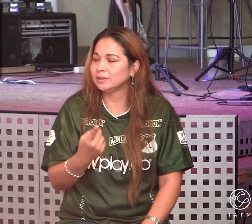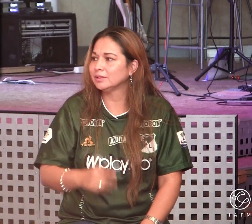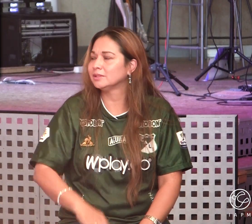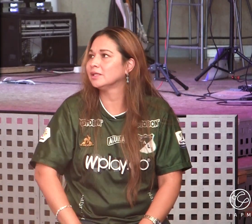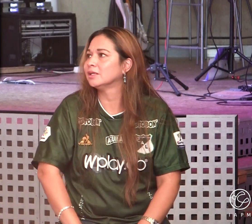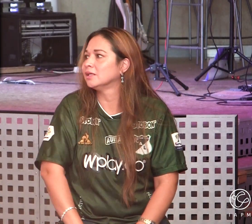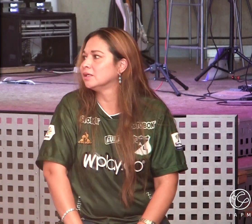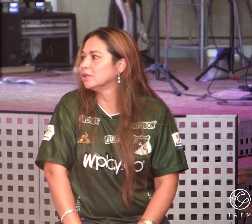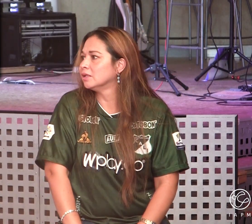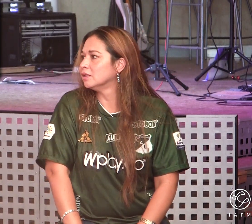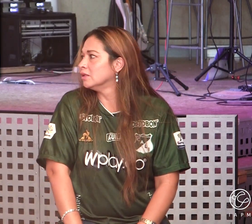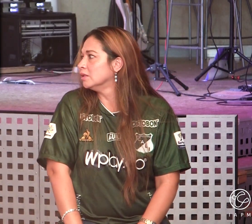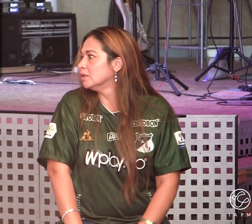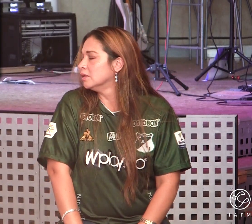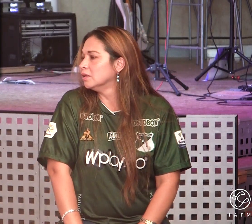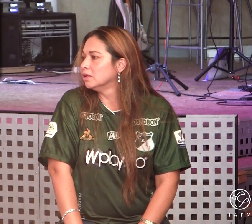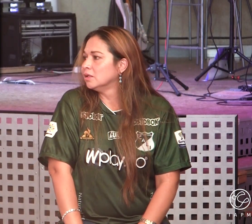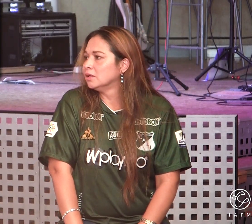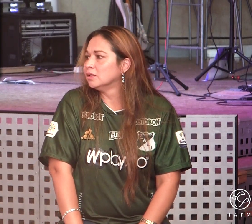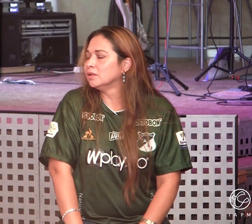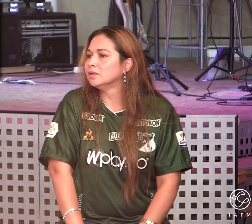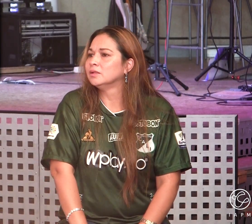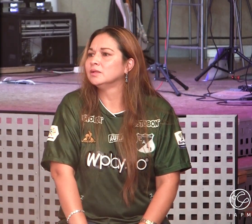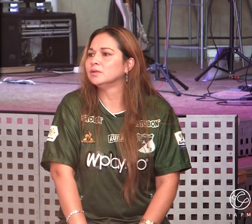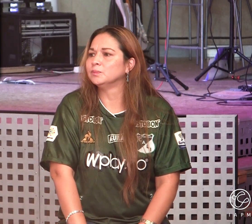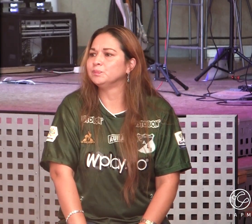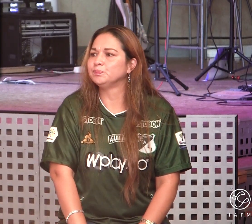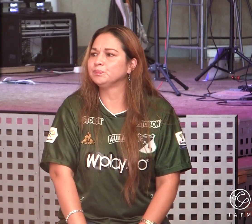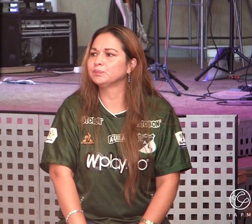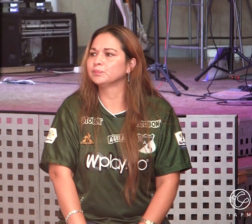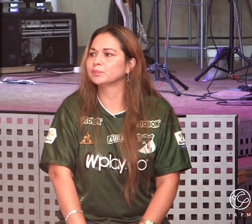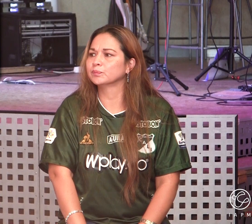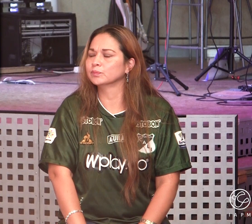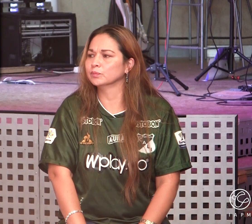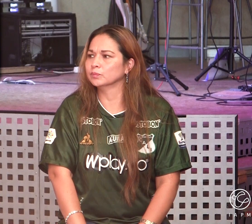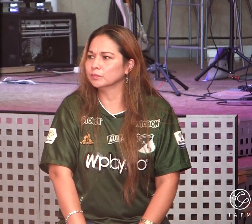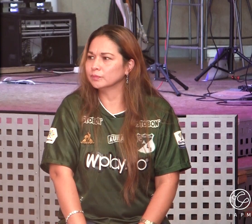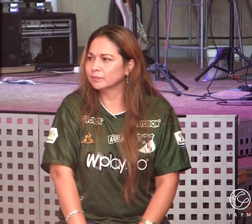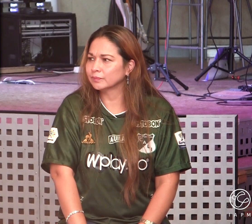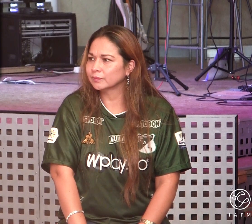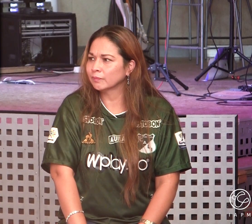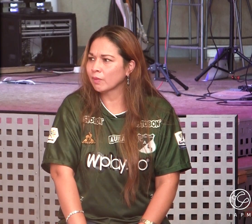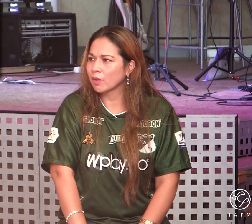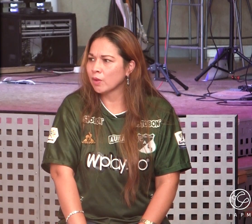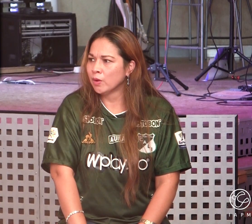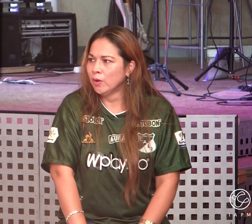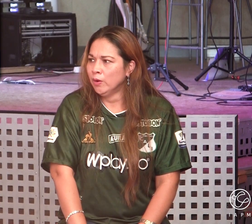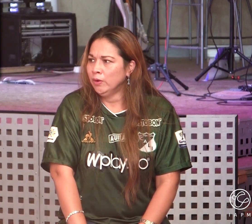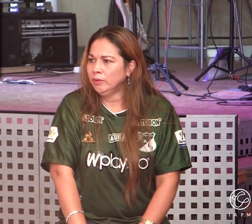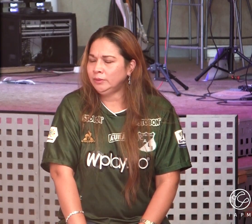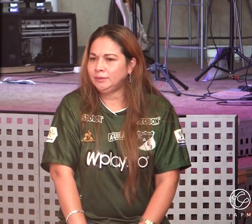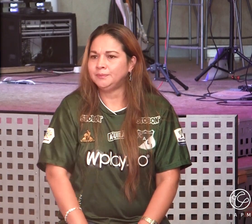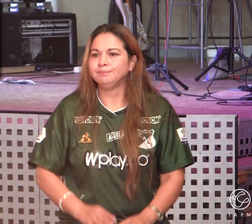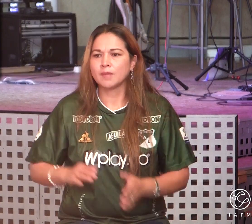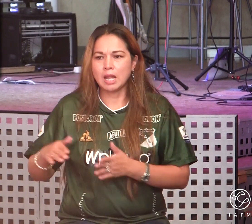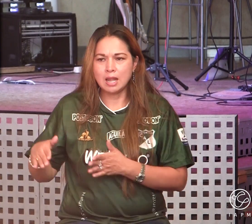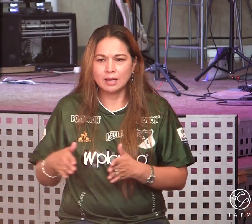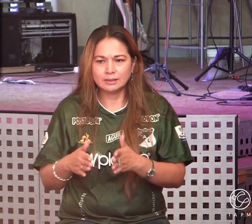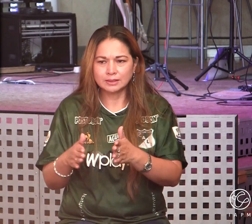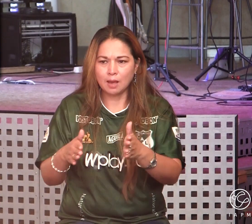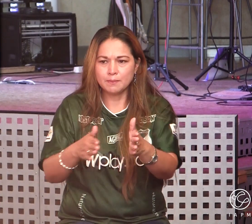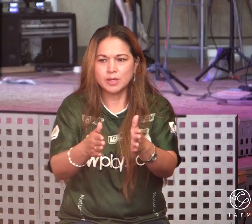62, como que lo necesito más. Y es este texto, creo que alguno de pronto lo habrá leído, mas la senda de